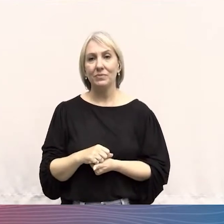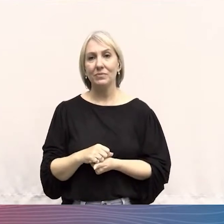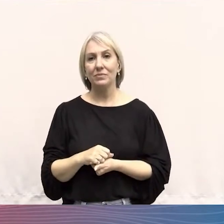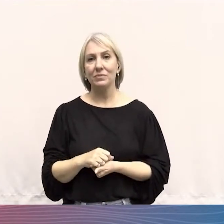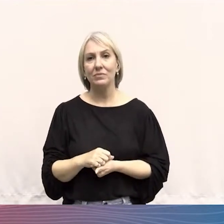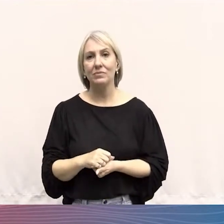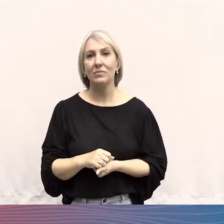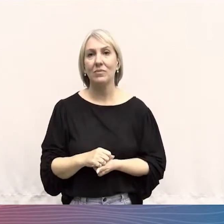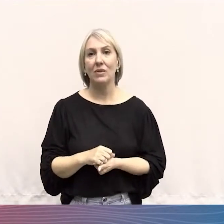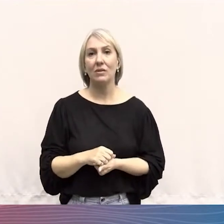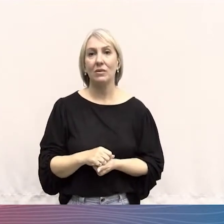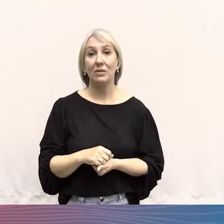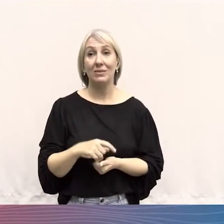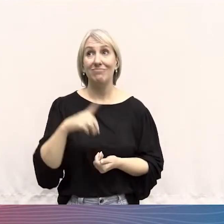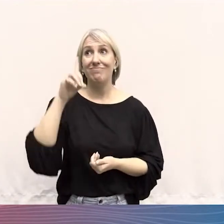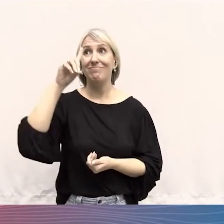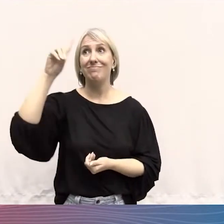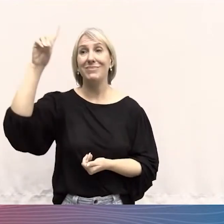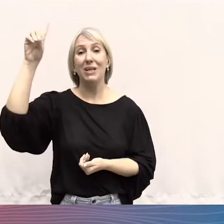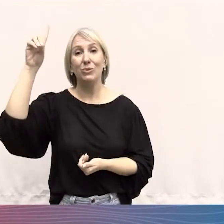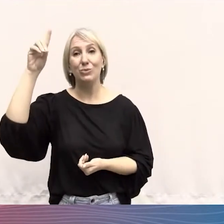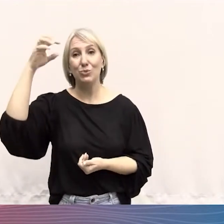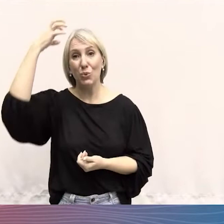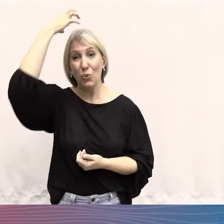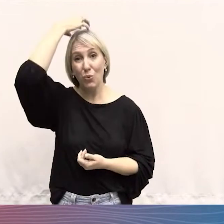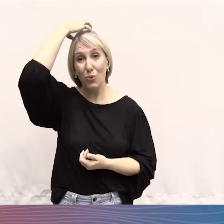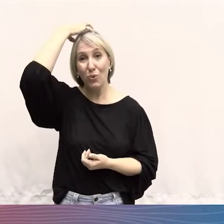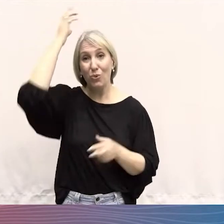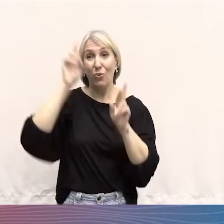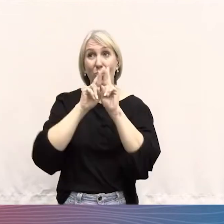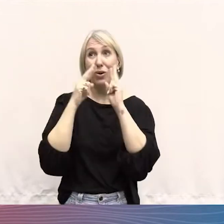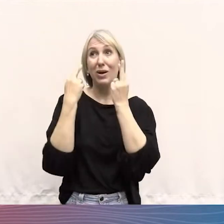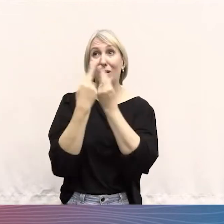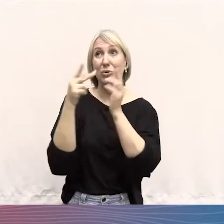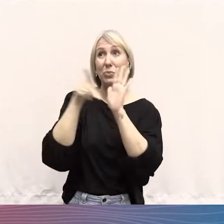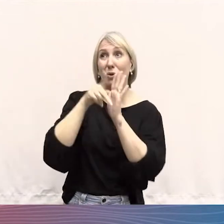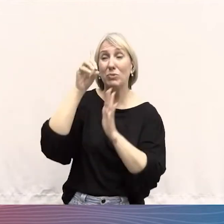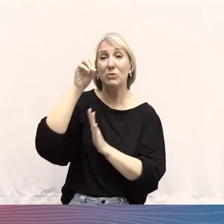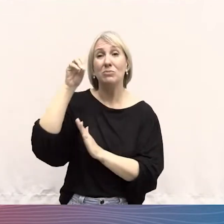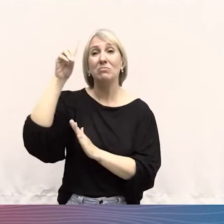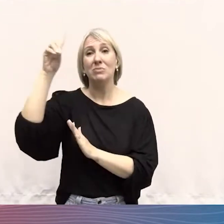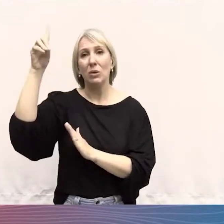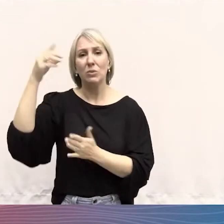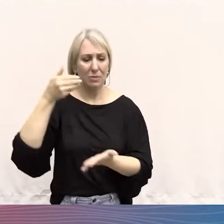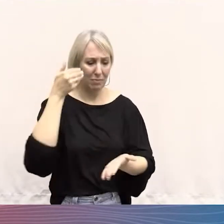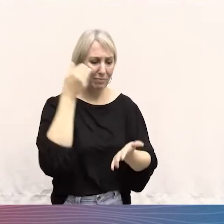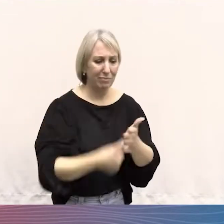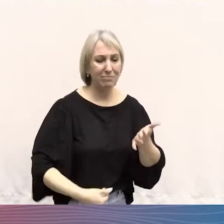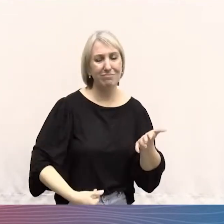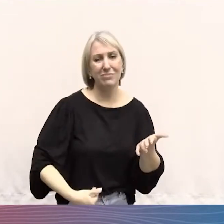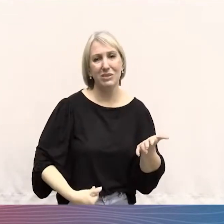o seu reino aqui na terra. É terrível, não é, irmãos? Aí, irmãos,